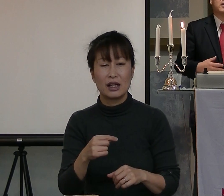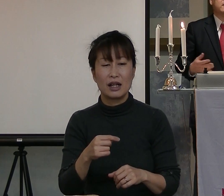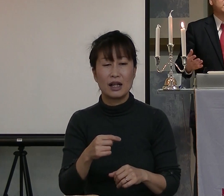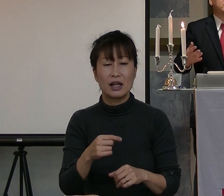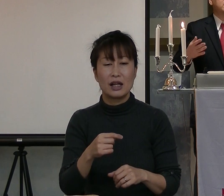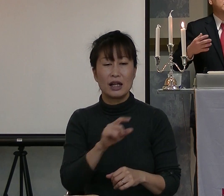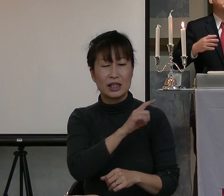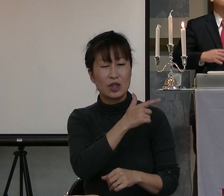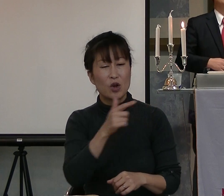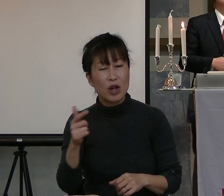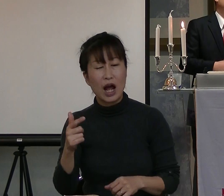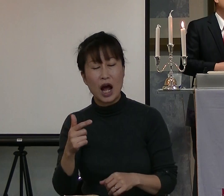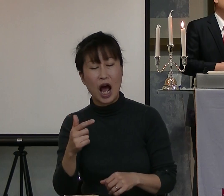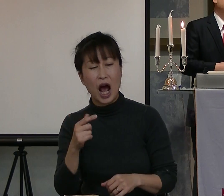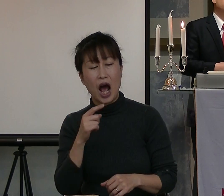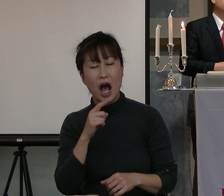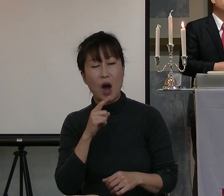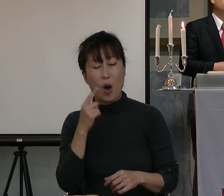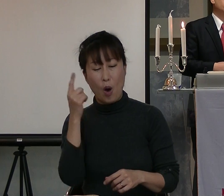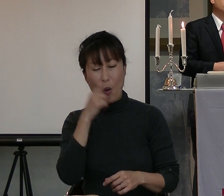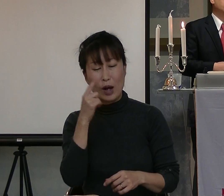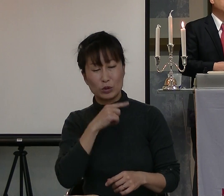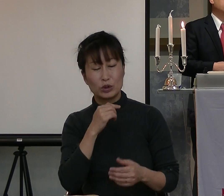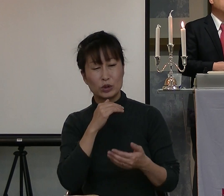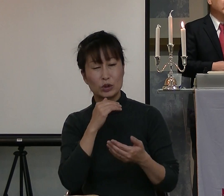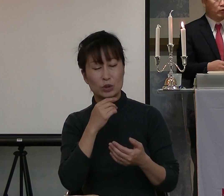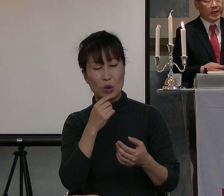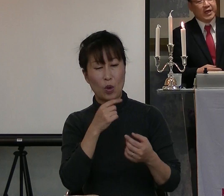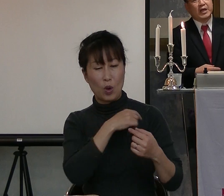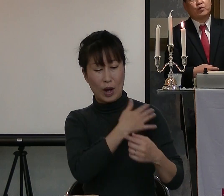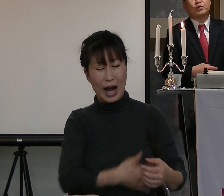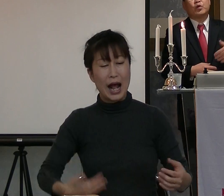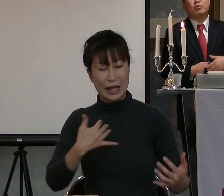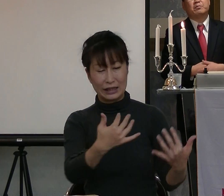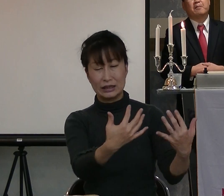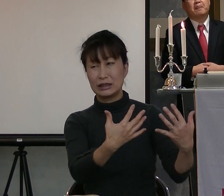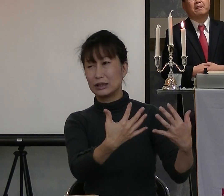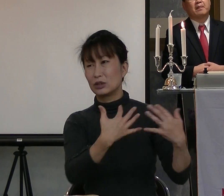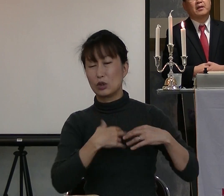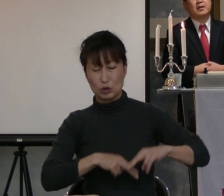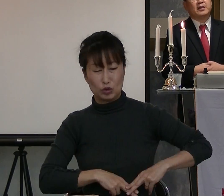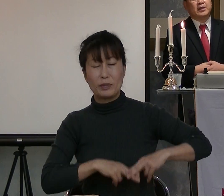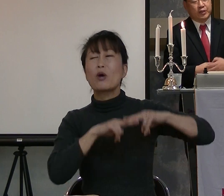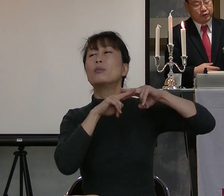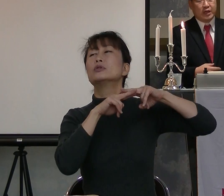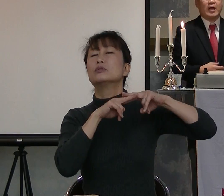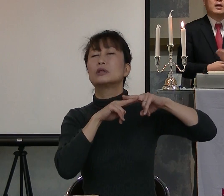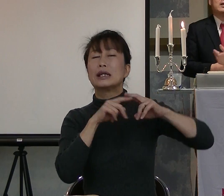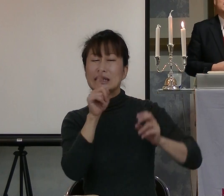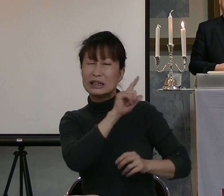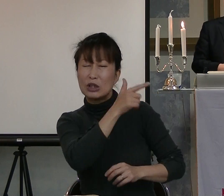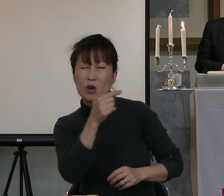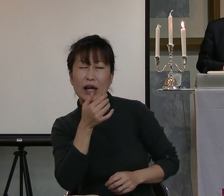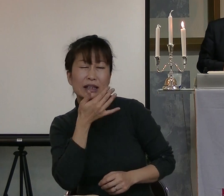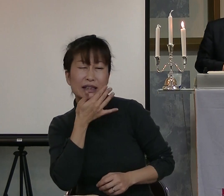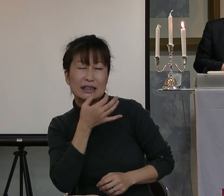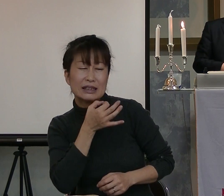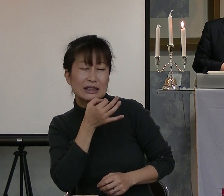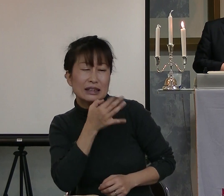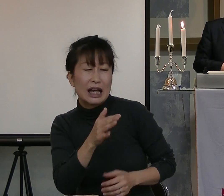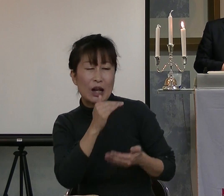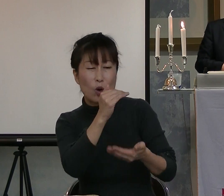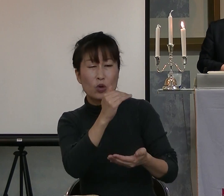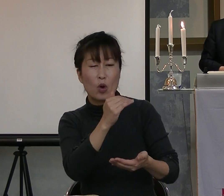に詰め込むんですね。いろんな嫌なこと、いろんな 辛いこと